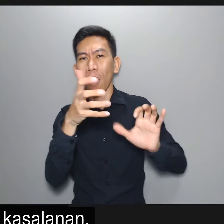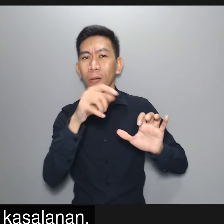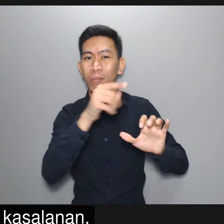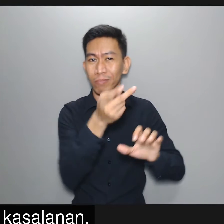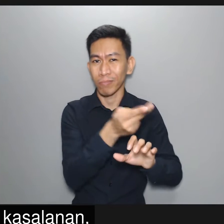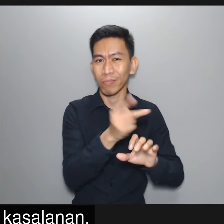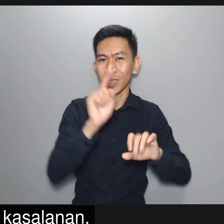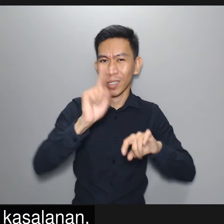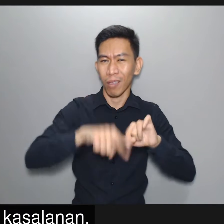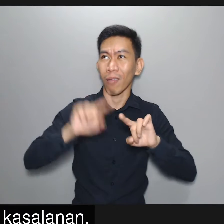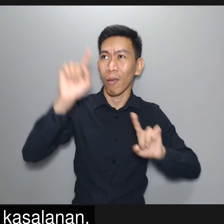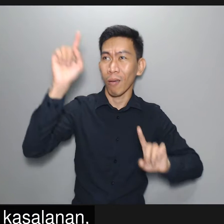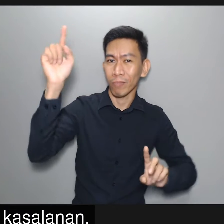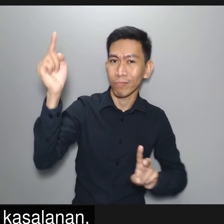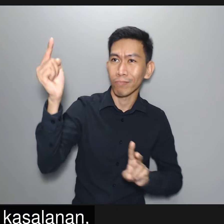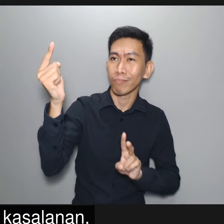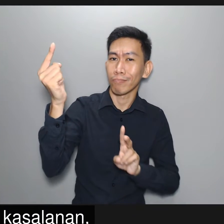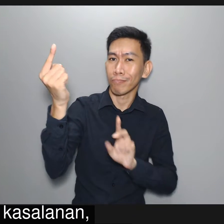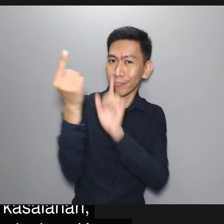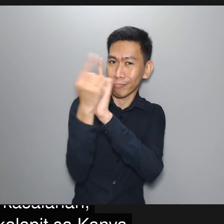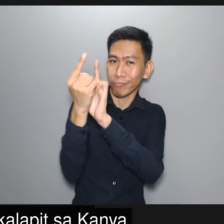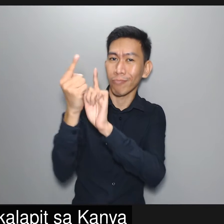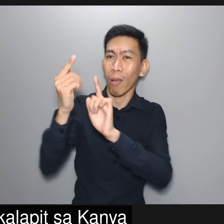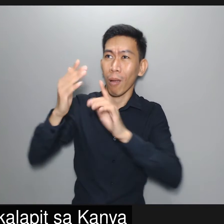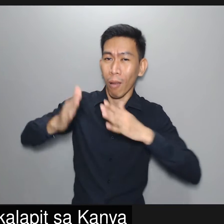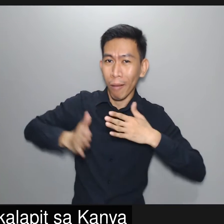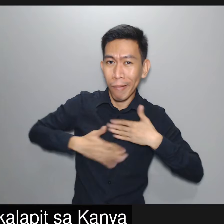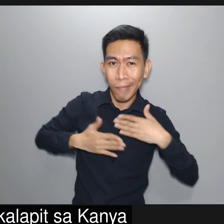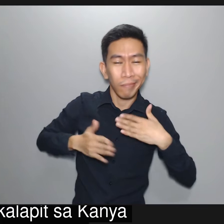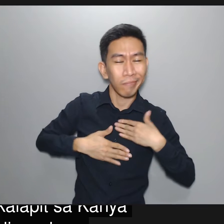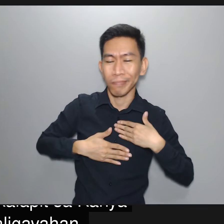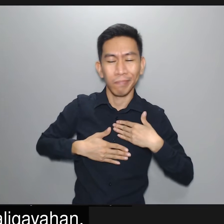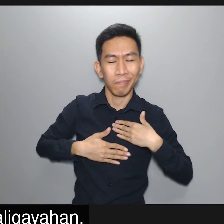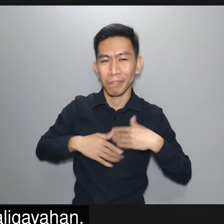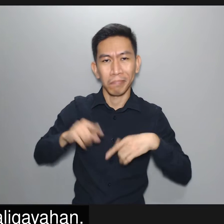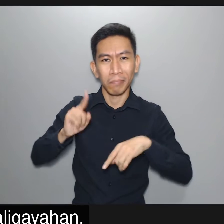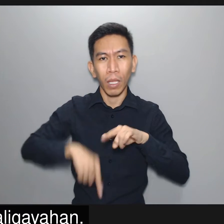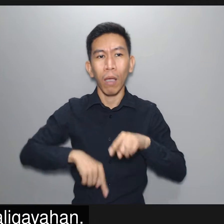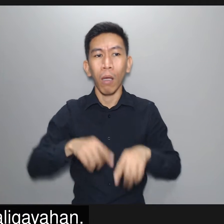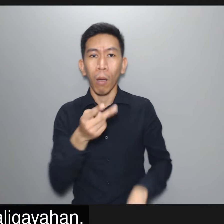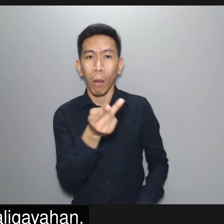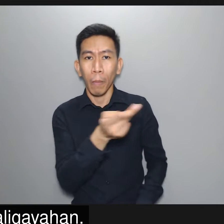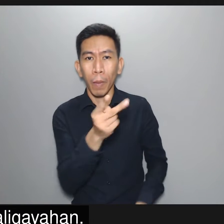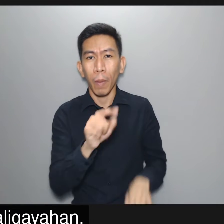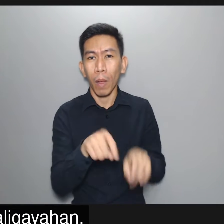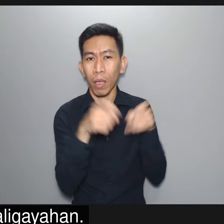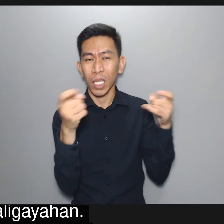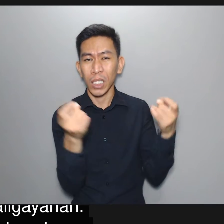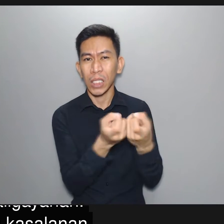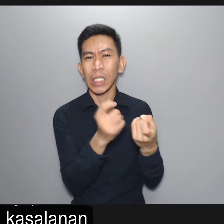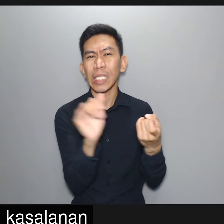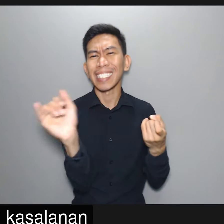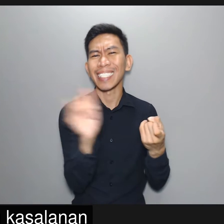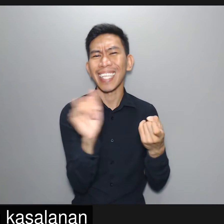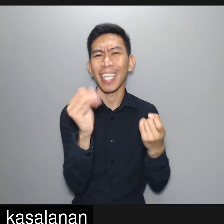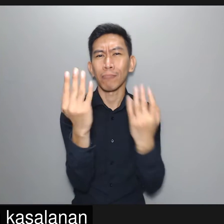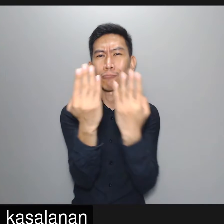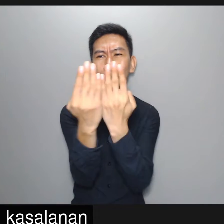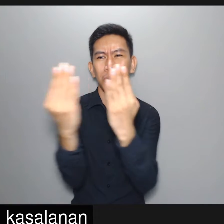Kanya ng may kaligayahan. Ang kanilang kasalanan ay parang isang malaking pader